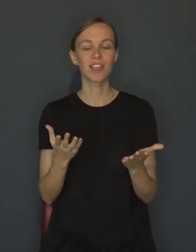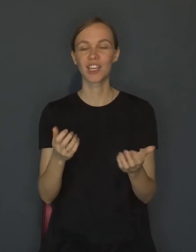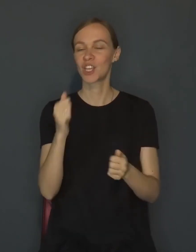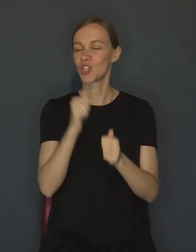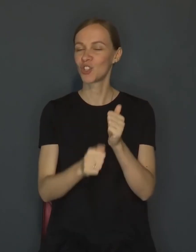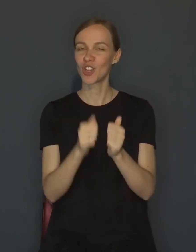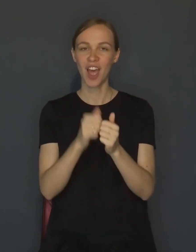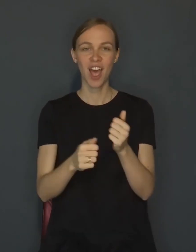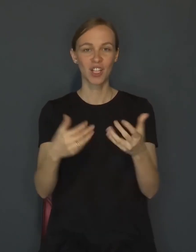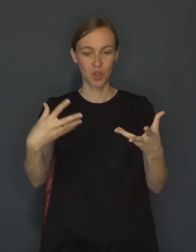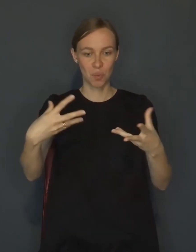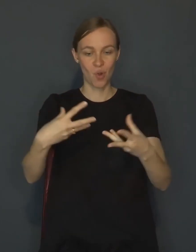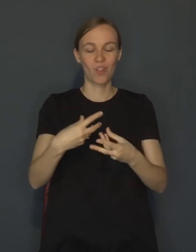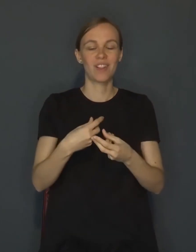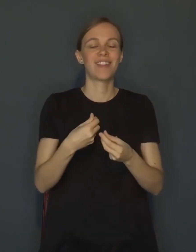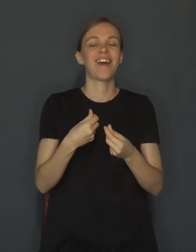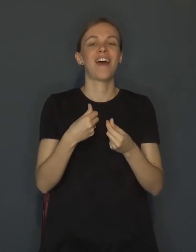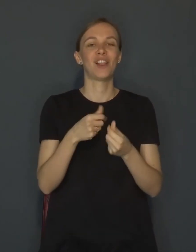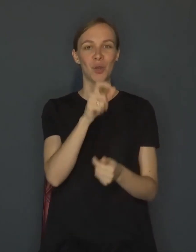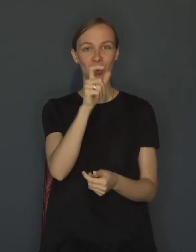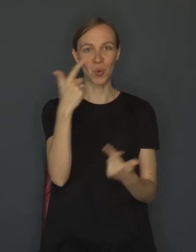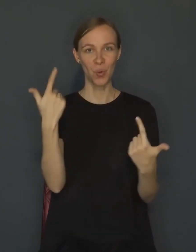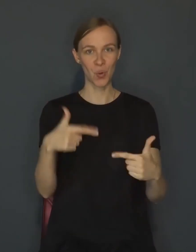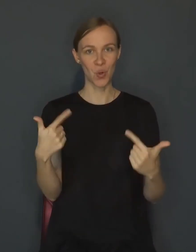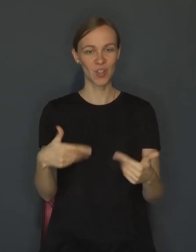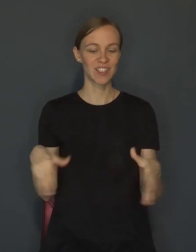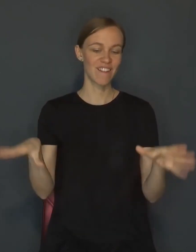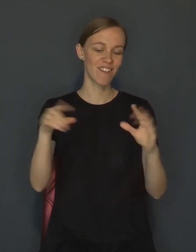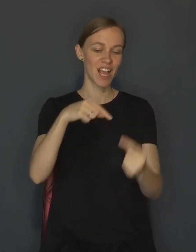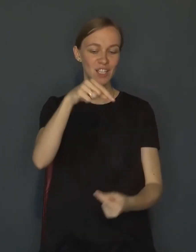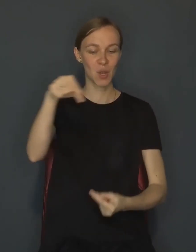гостей весь обіг торгового дня.